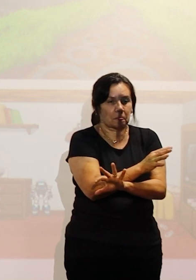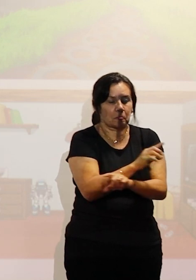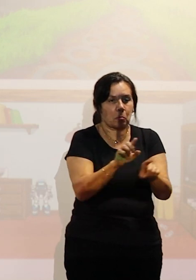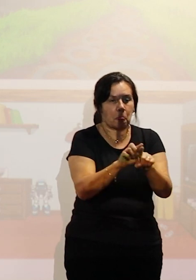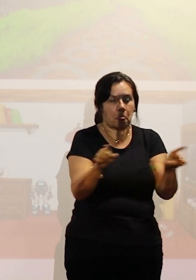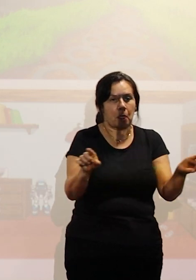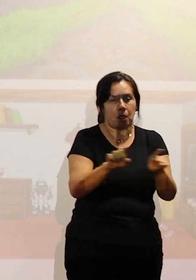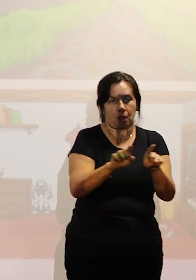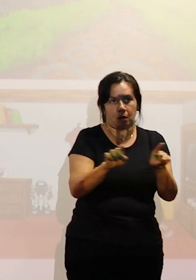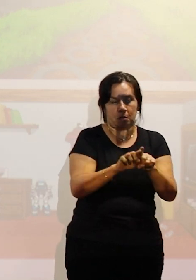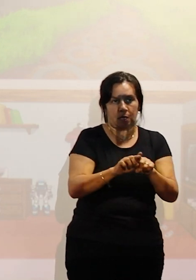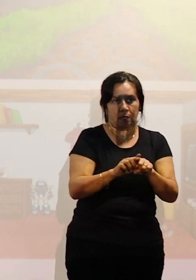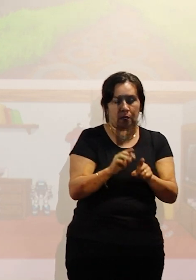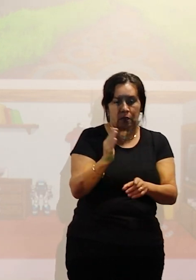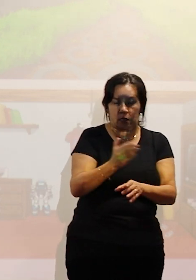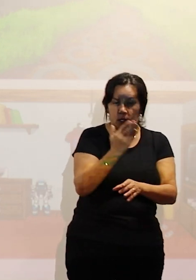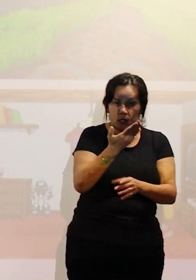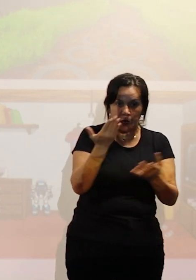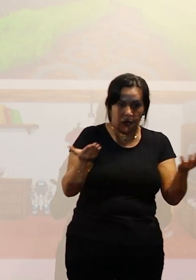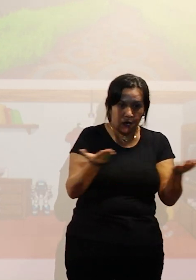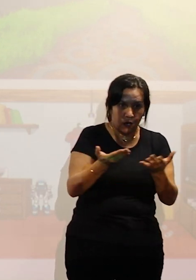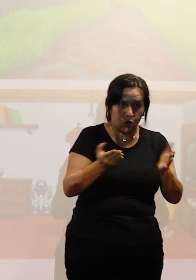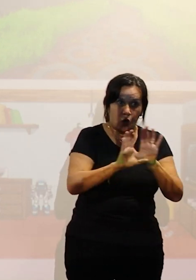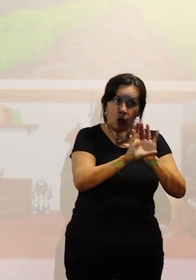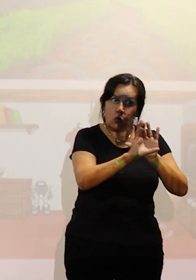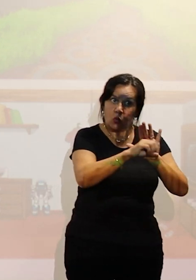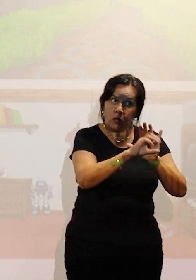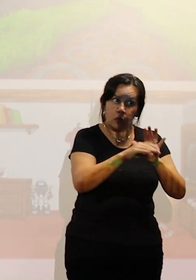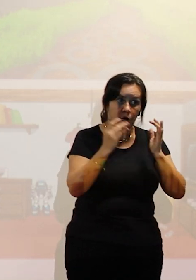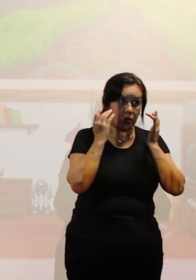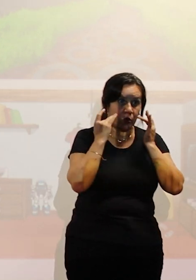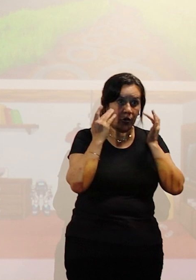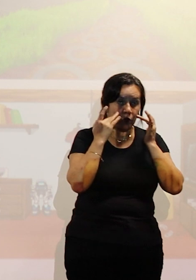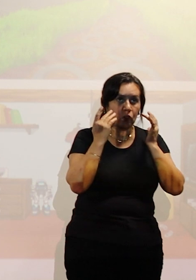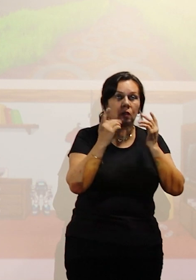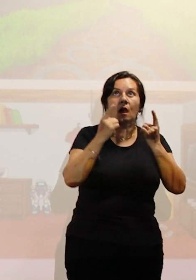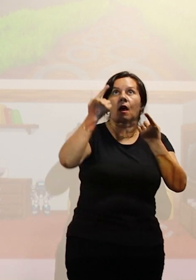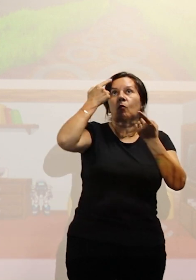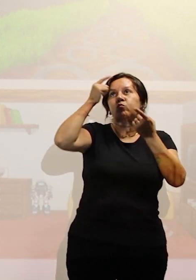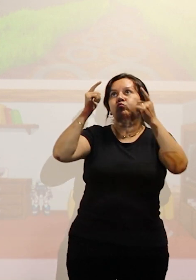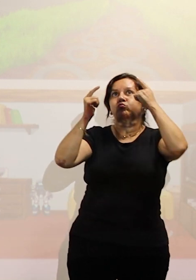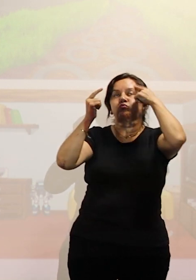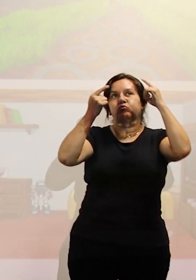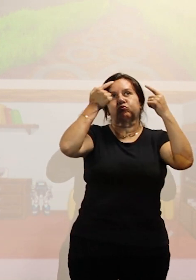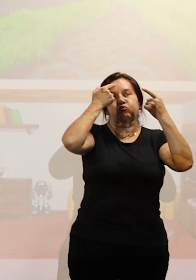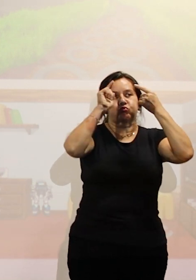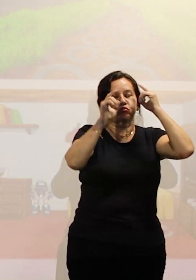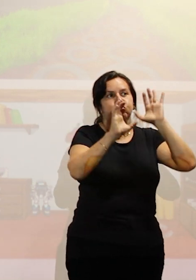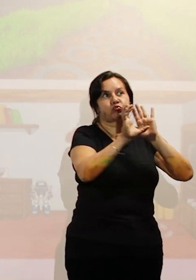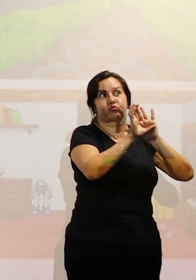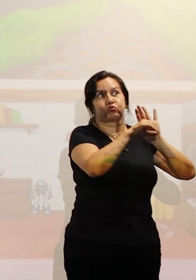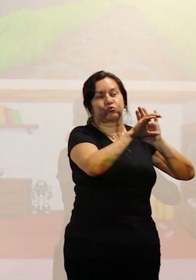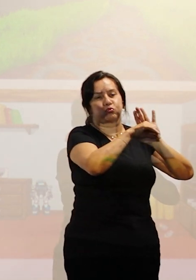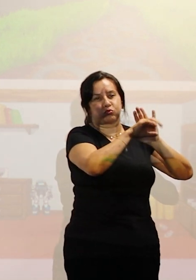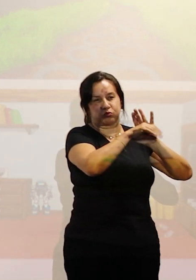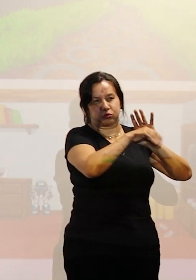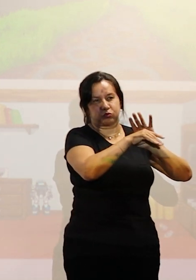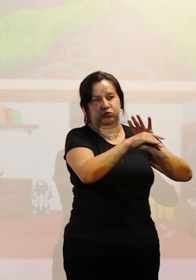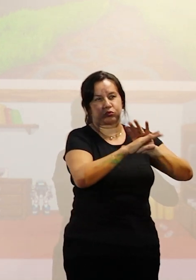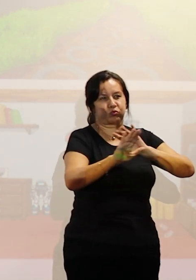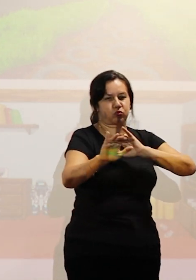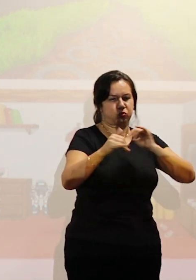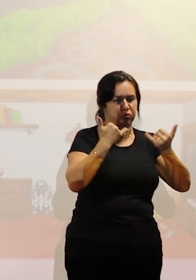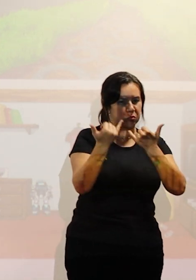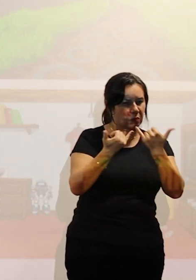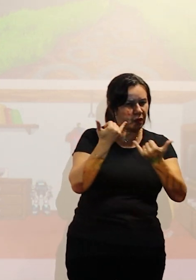E justamente é nessa parte, novamente, que entra concept art, ou seja, quando você joga a imaginação, quando você joga o conceito em cima da